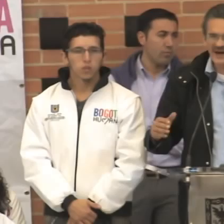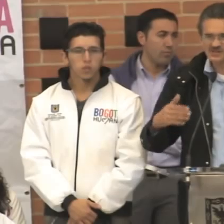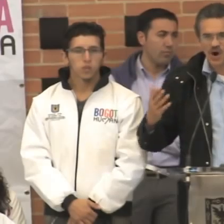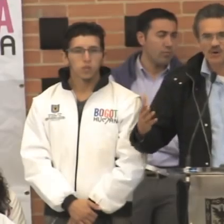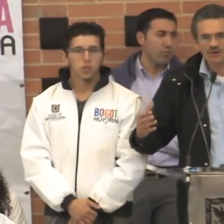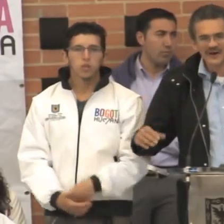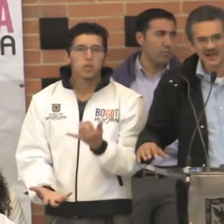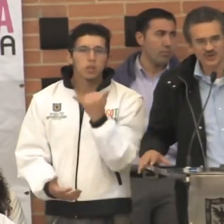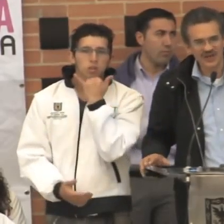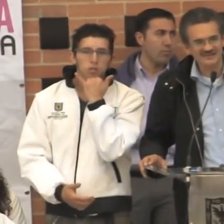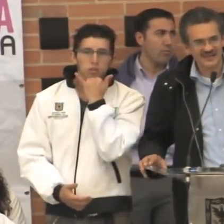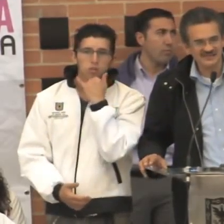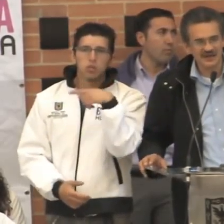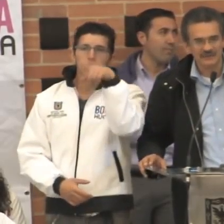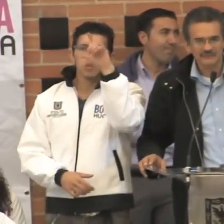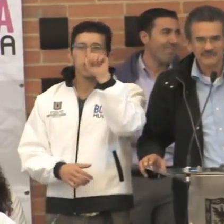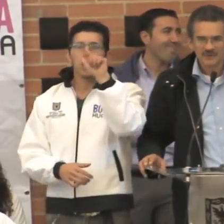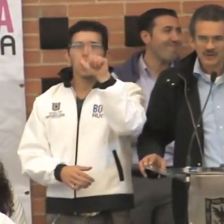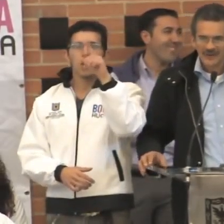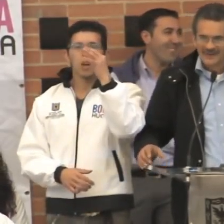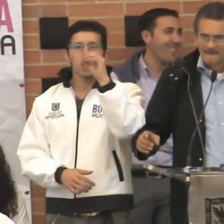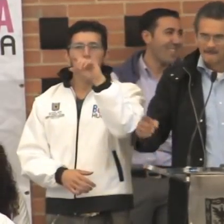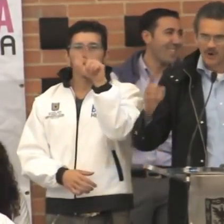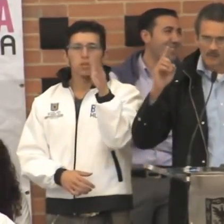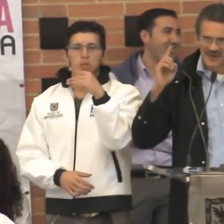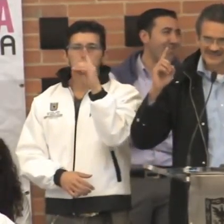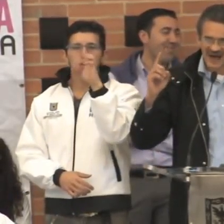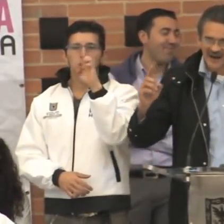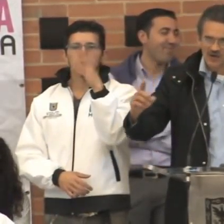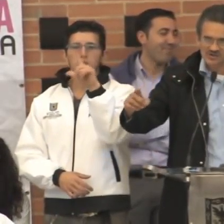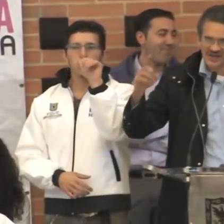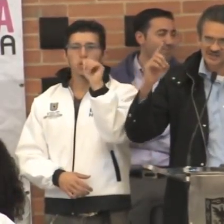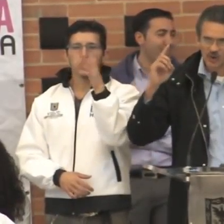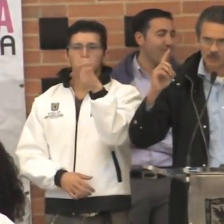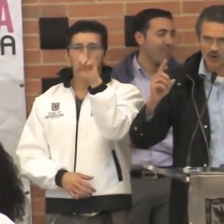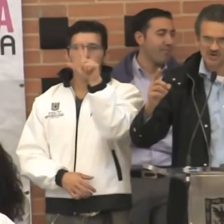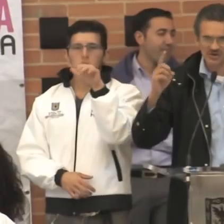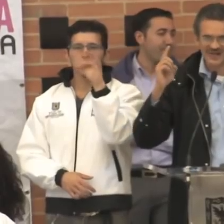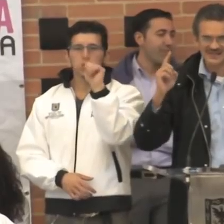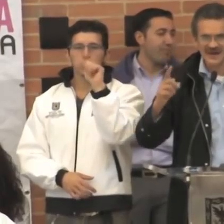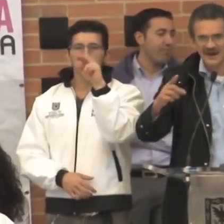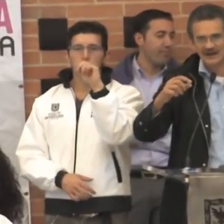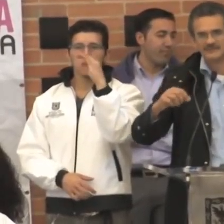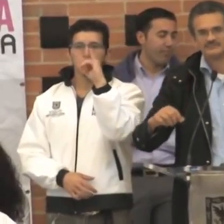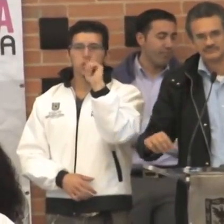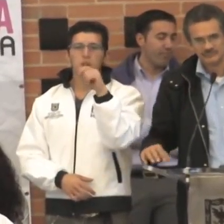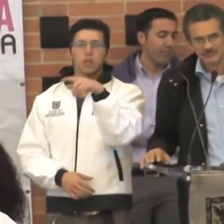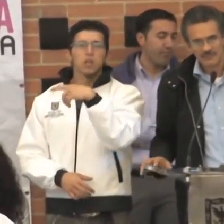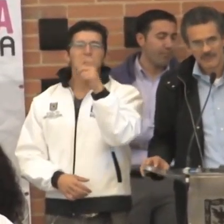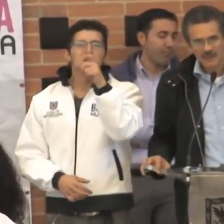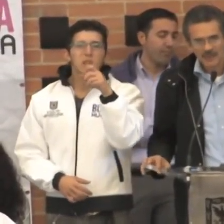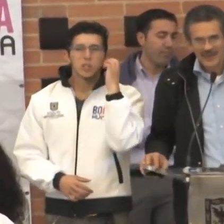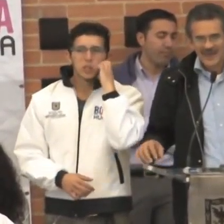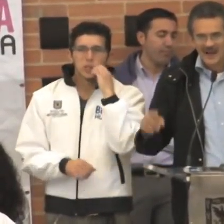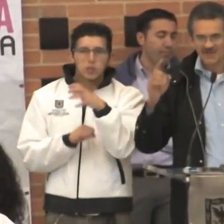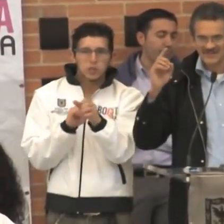¿Qué pasó en Altos de la Estancia? propietarios inescrupulosos de tierra